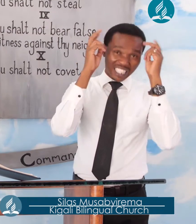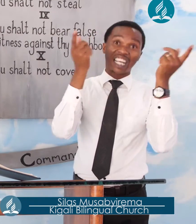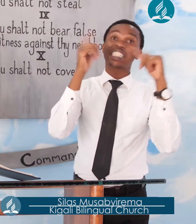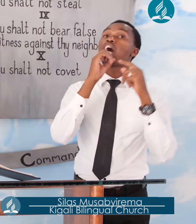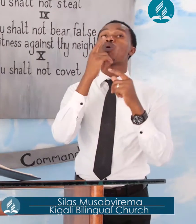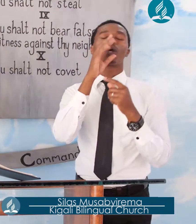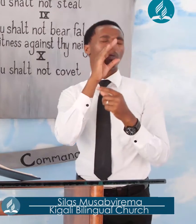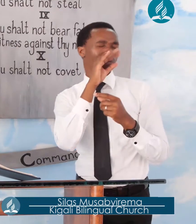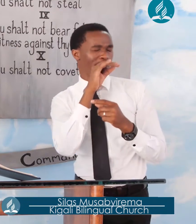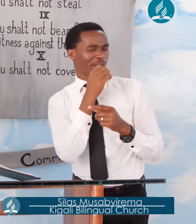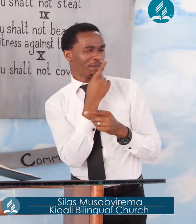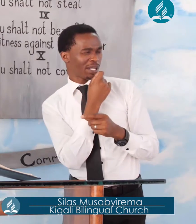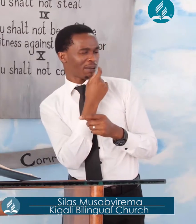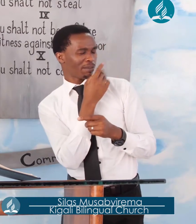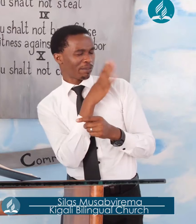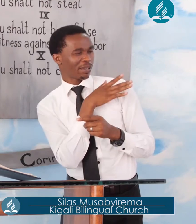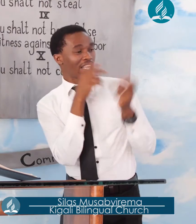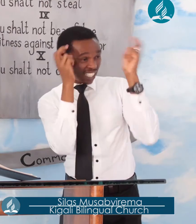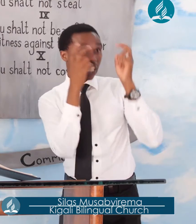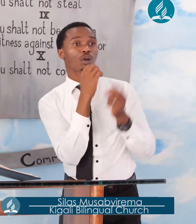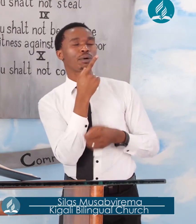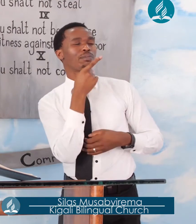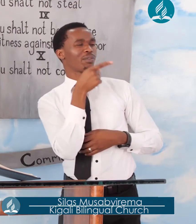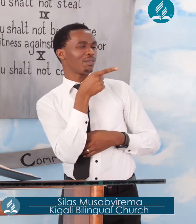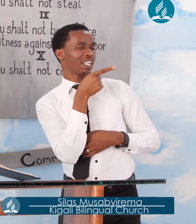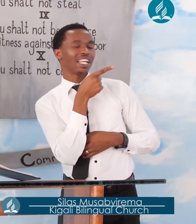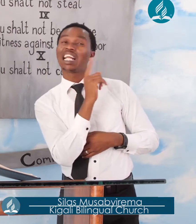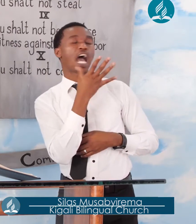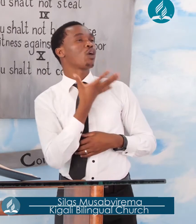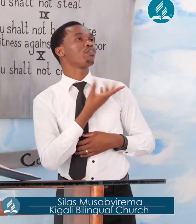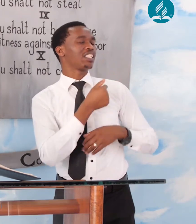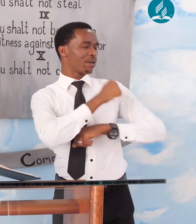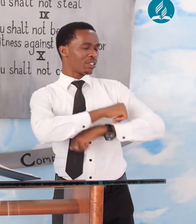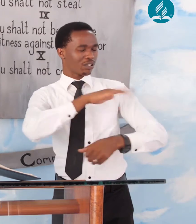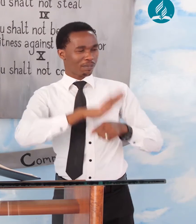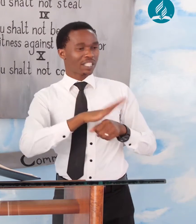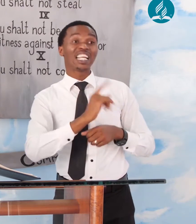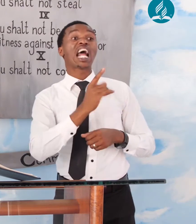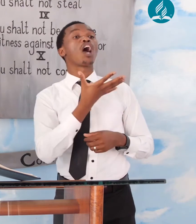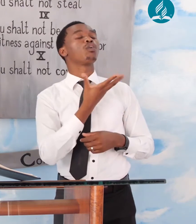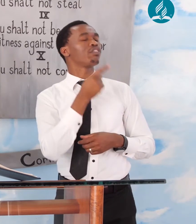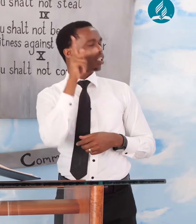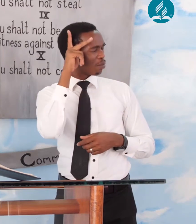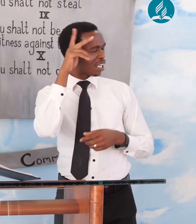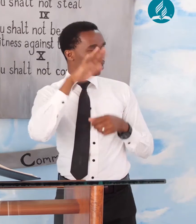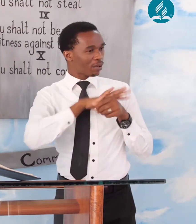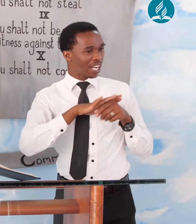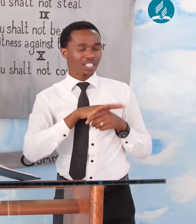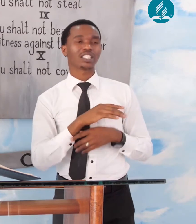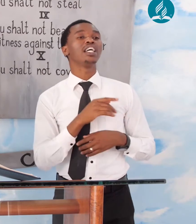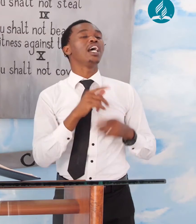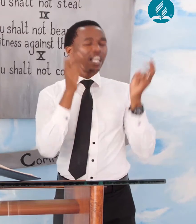yuko udafite amashuri ahagije Satani azakongorera yuko udafite ubwenge buhagije Satani azakongorera akubwire